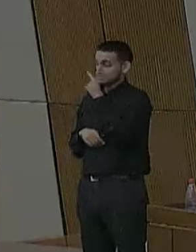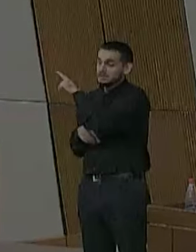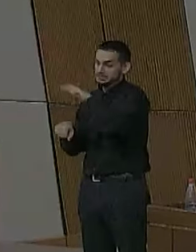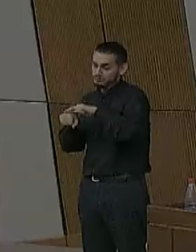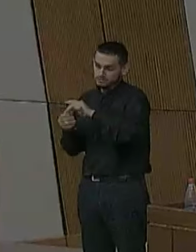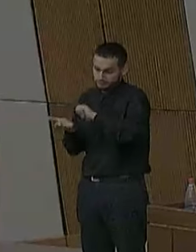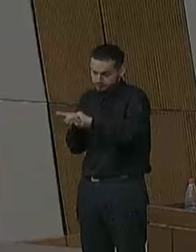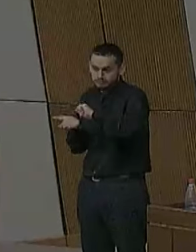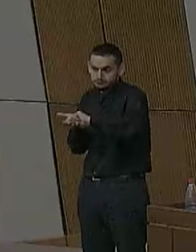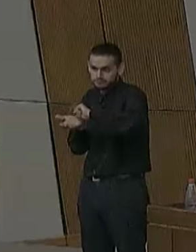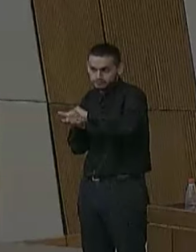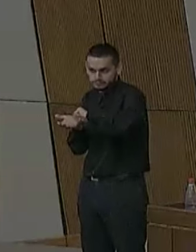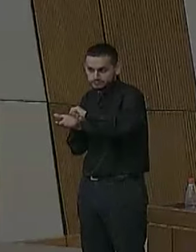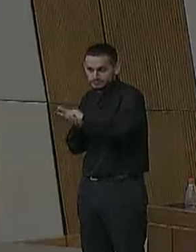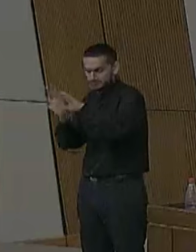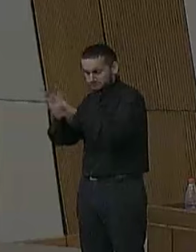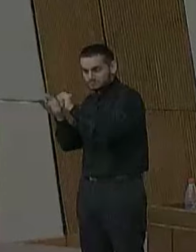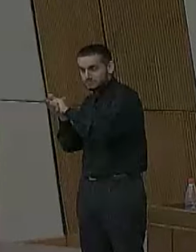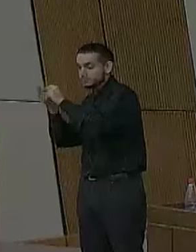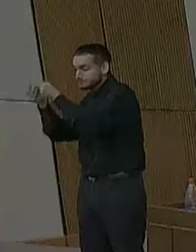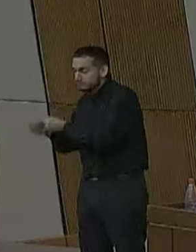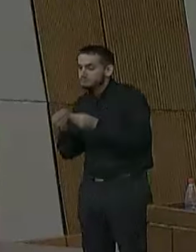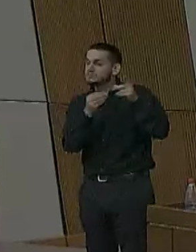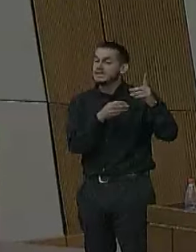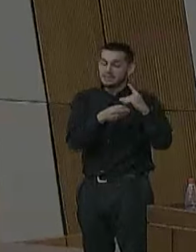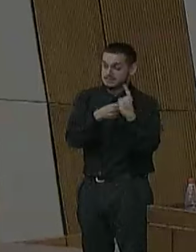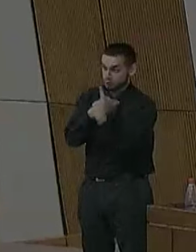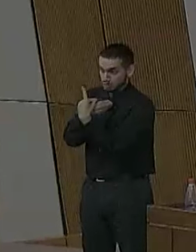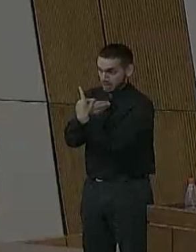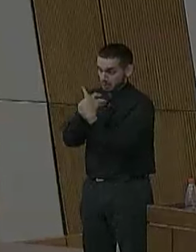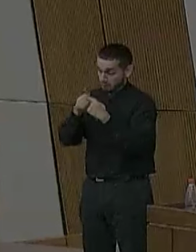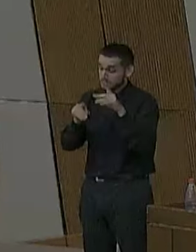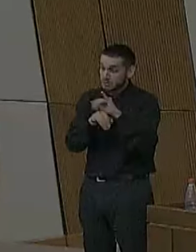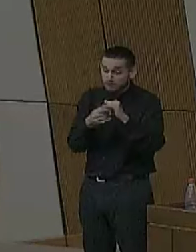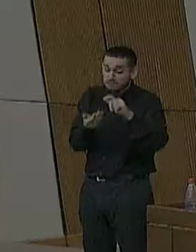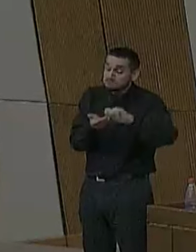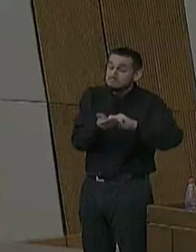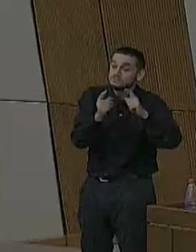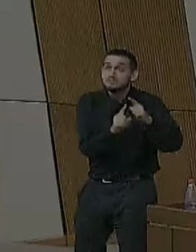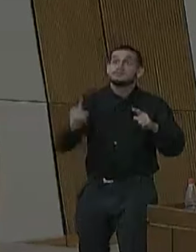Senado, y luego va a pasar a la Cámara de Diputados y posteriormente ya estaría para ser tratada